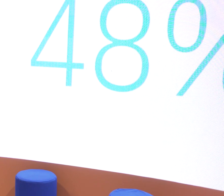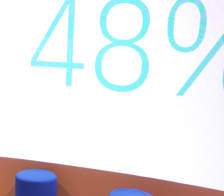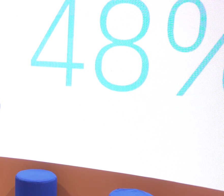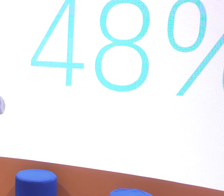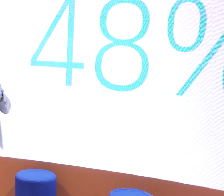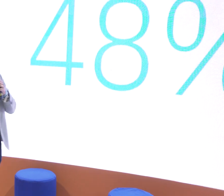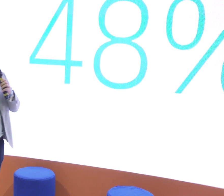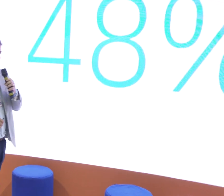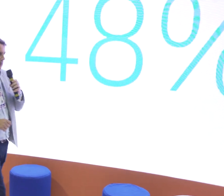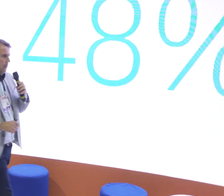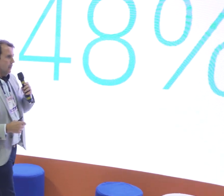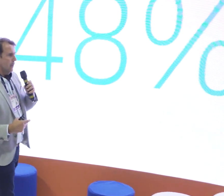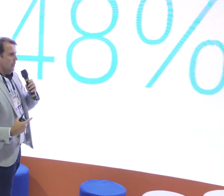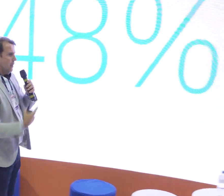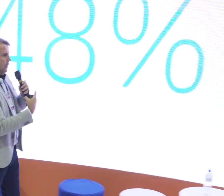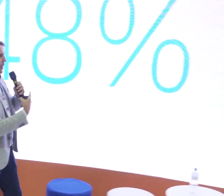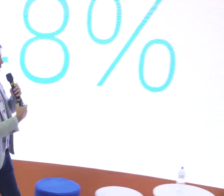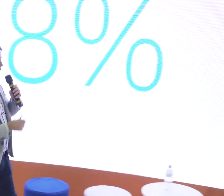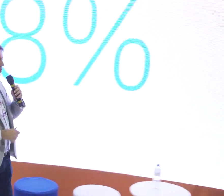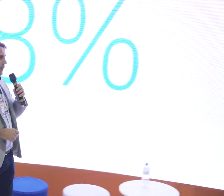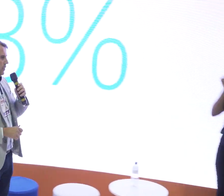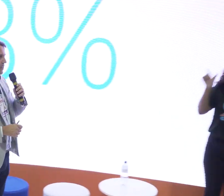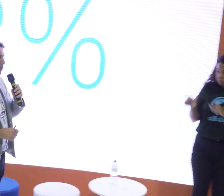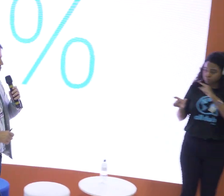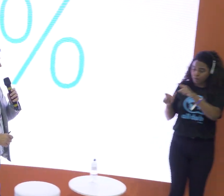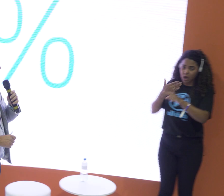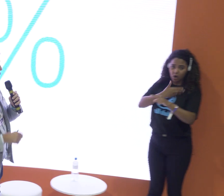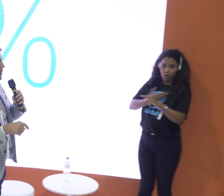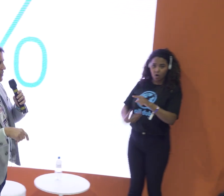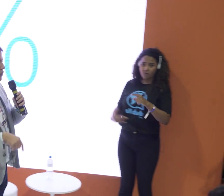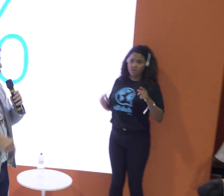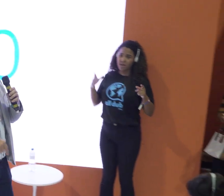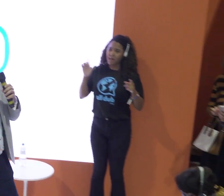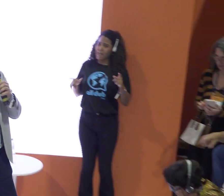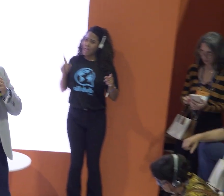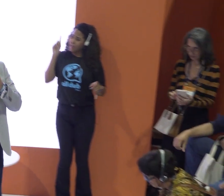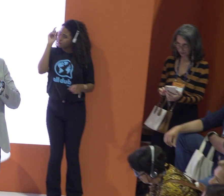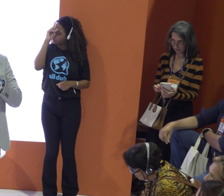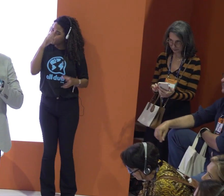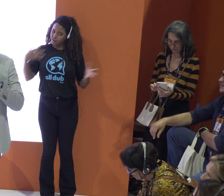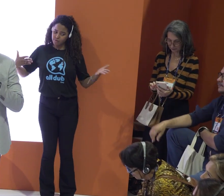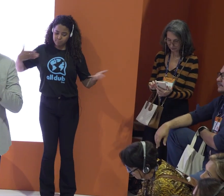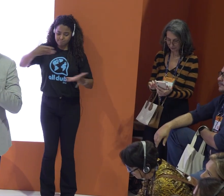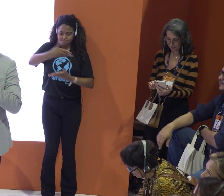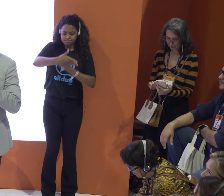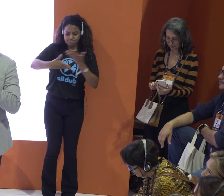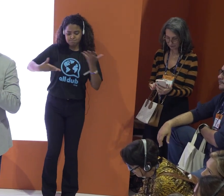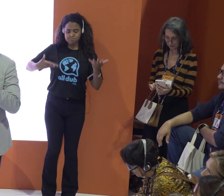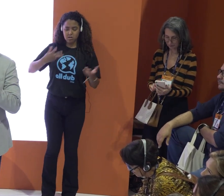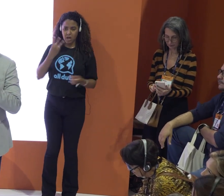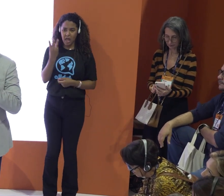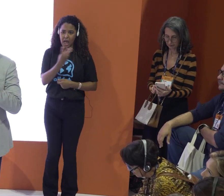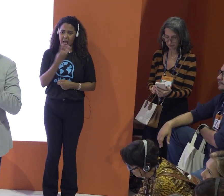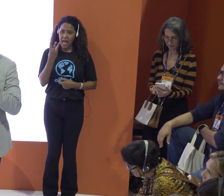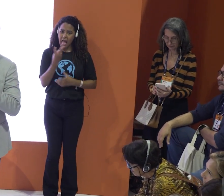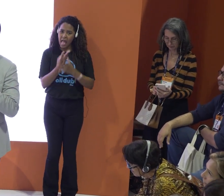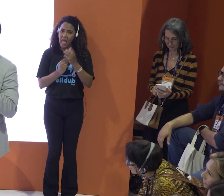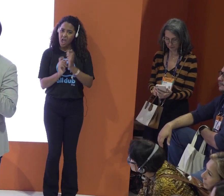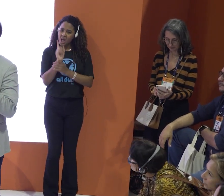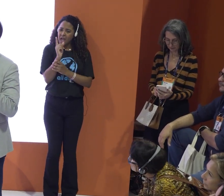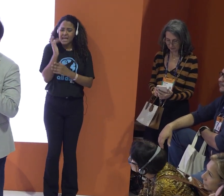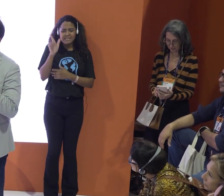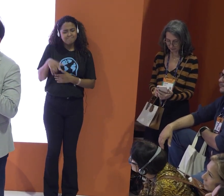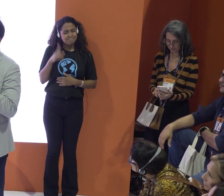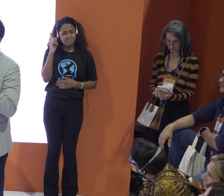começar a conseguir tirar proveito desse mundo que está acontecendo hoje. O pessoal fala inteligência